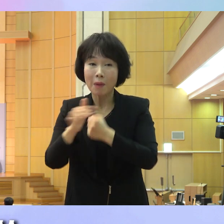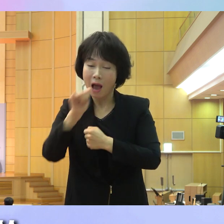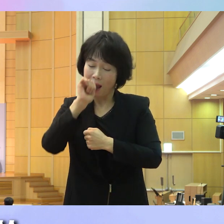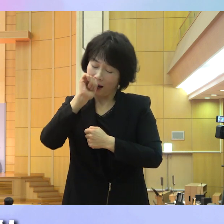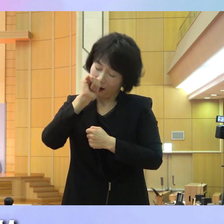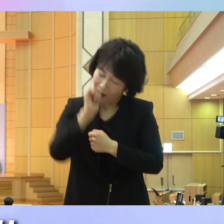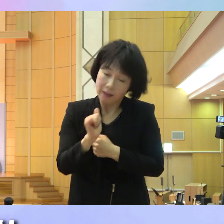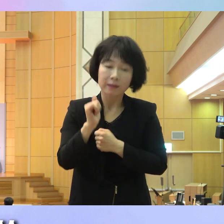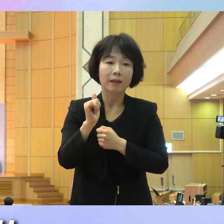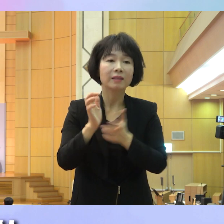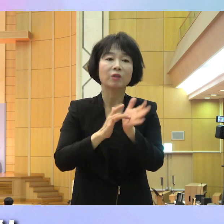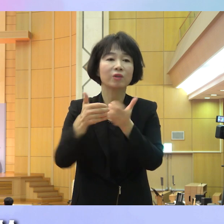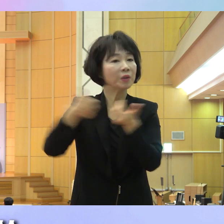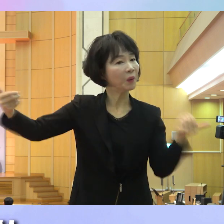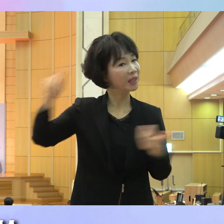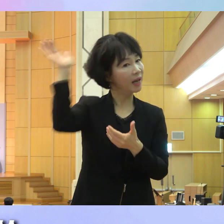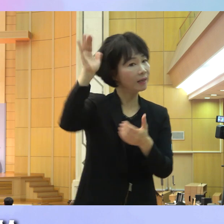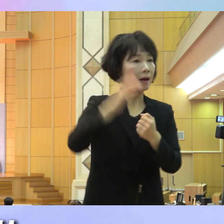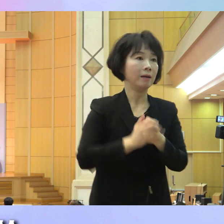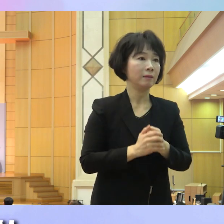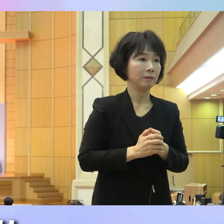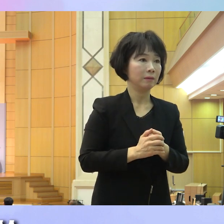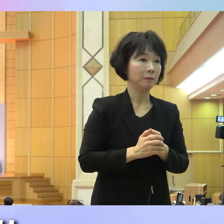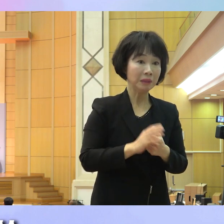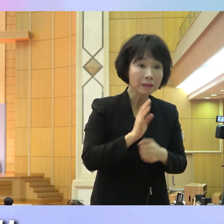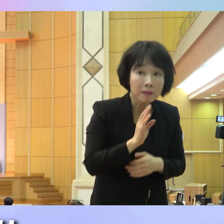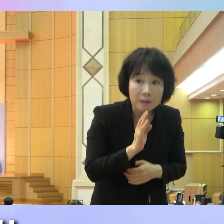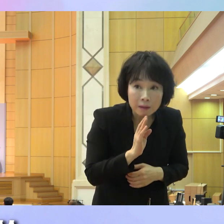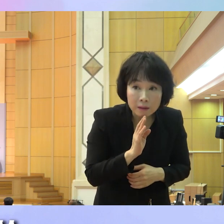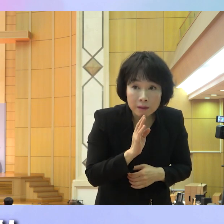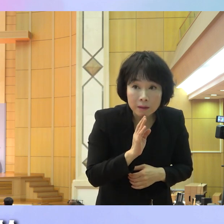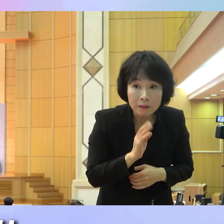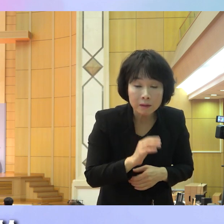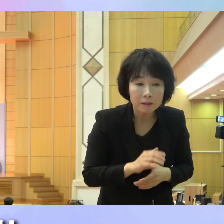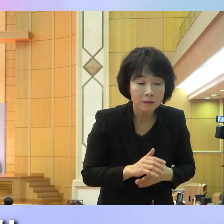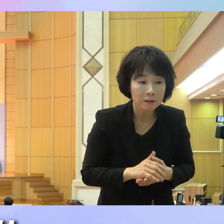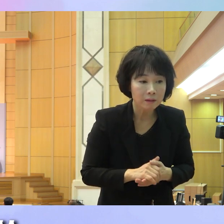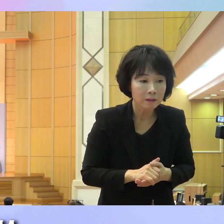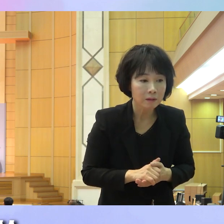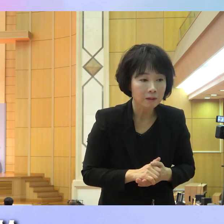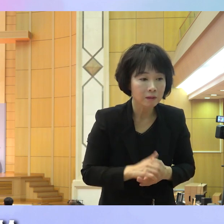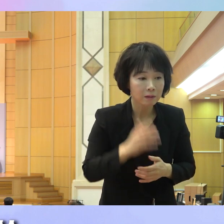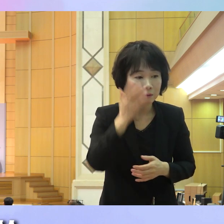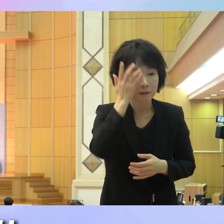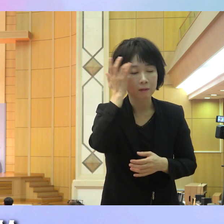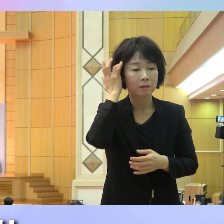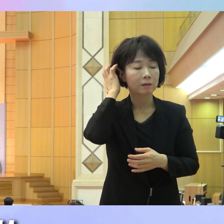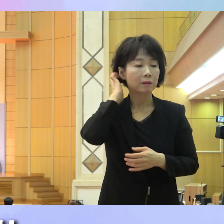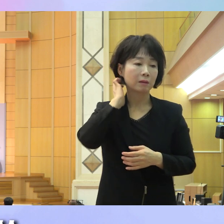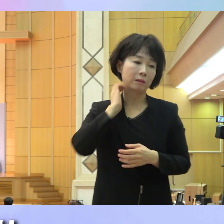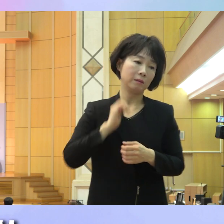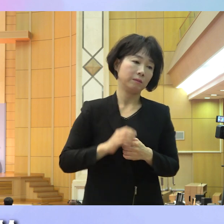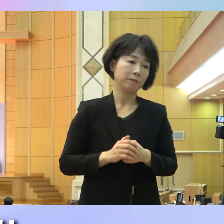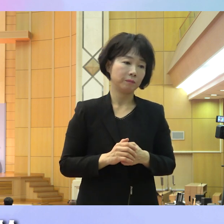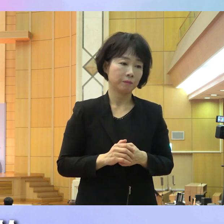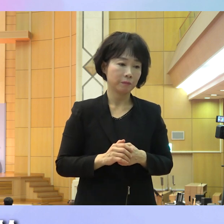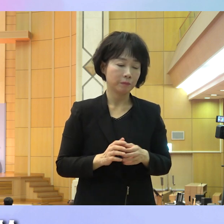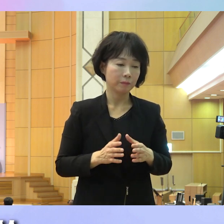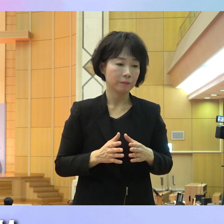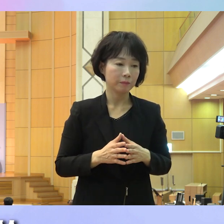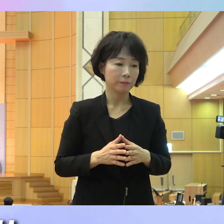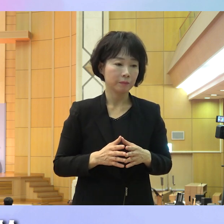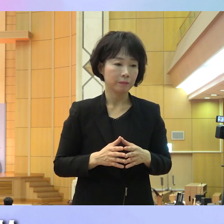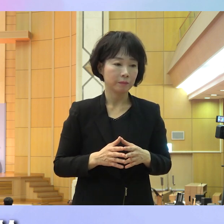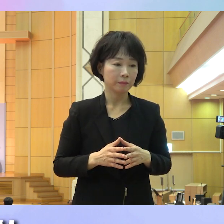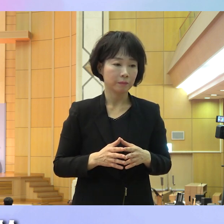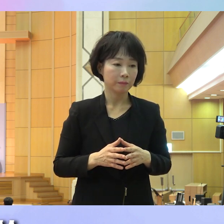경우에도 내게 주님을 통해서 내게 여러 가지 유익된 점만 있다고